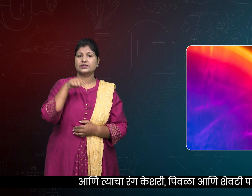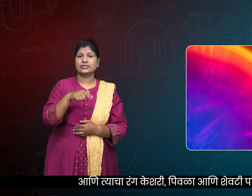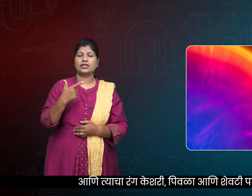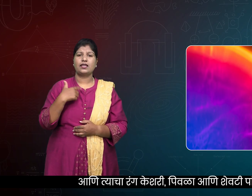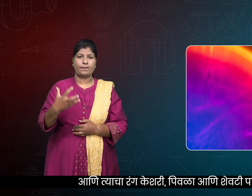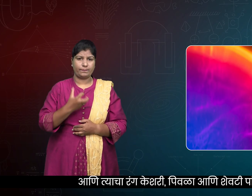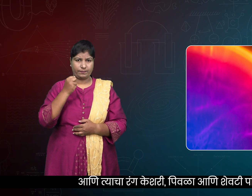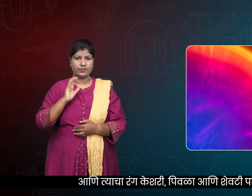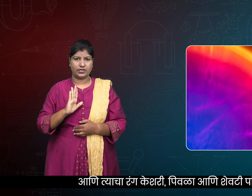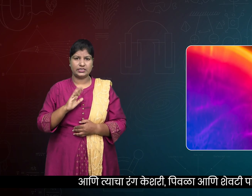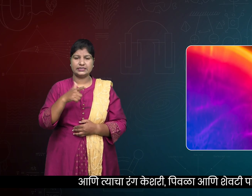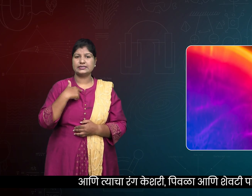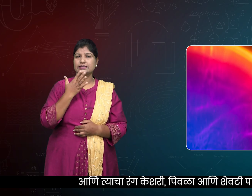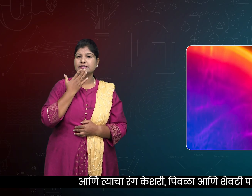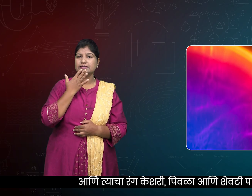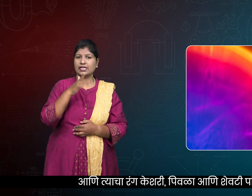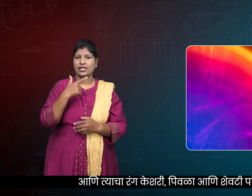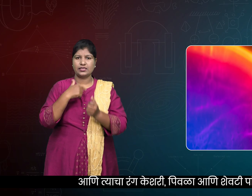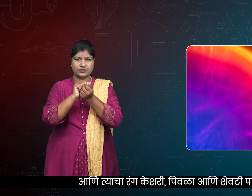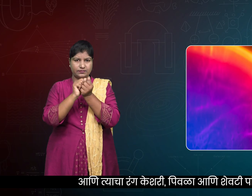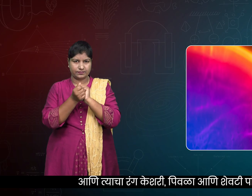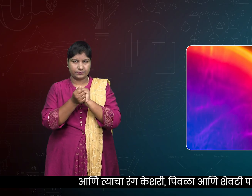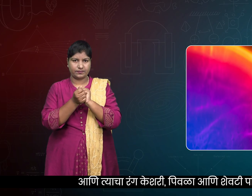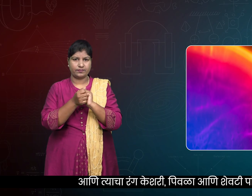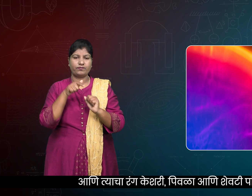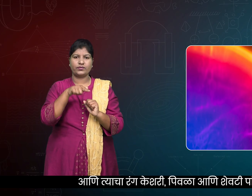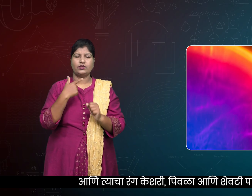आणि त्याचा रंग केशरी, पिवळा आणि शेवटी पांढरा होतो.